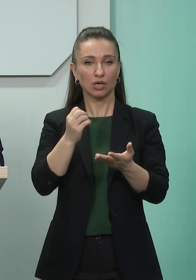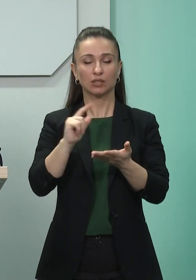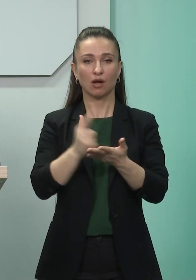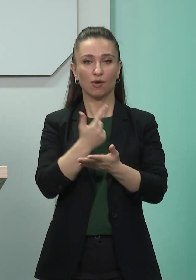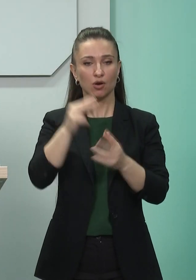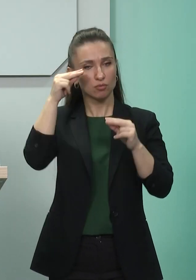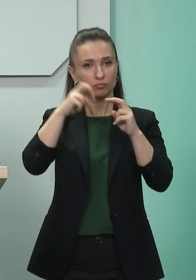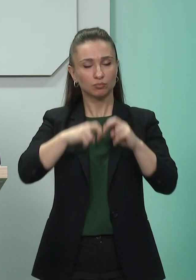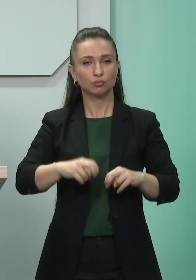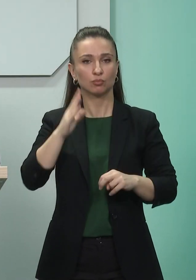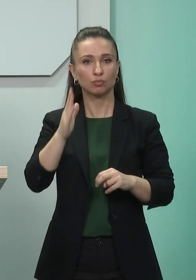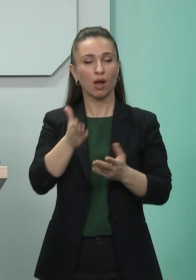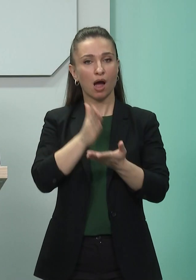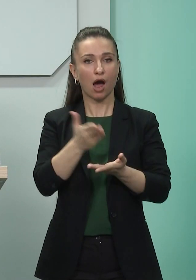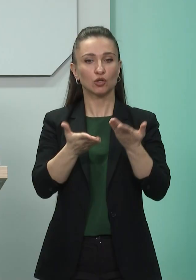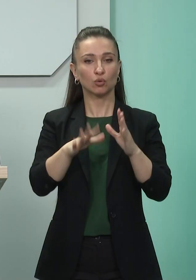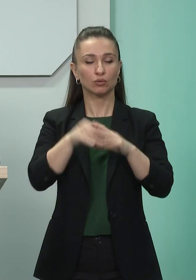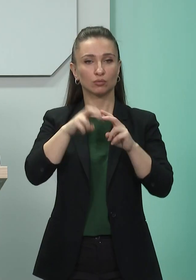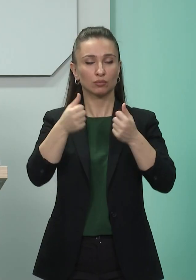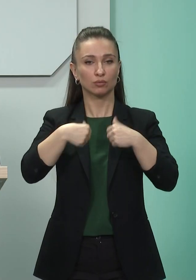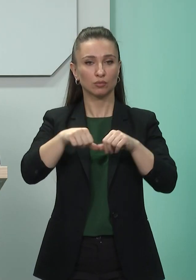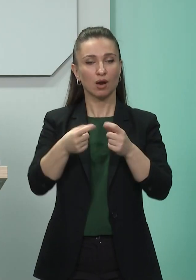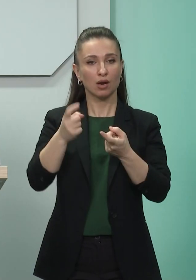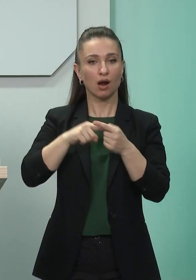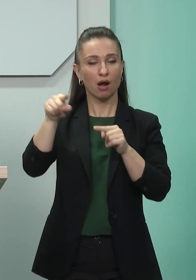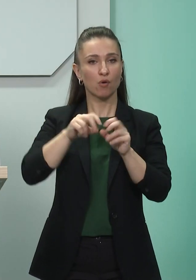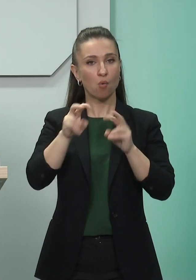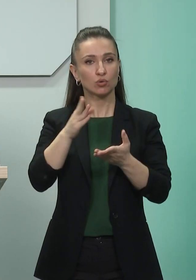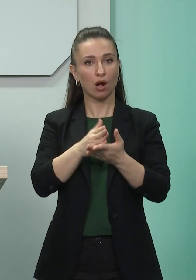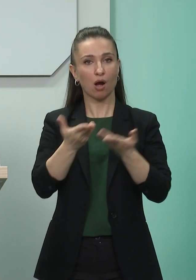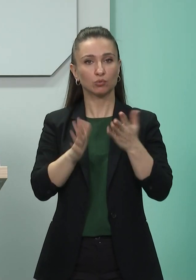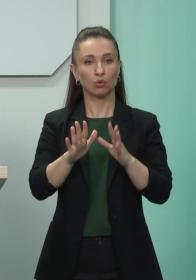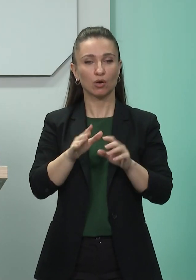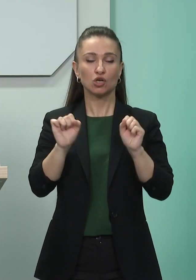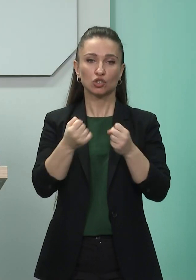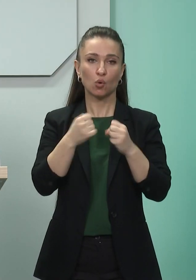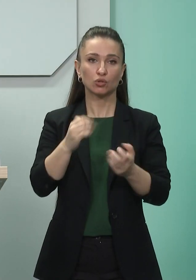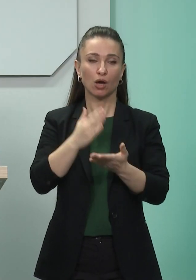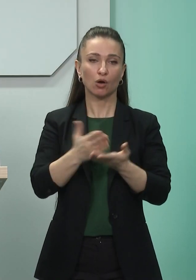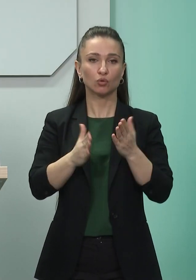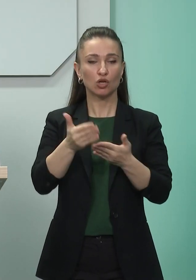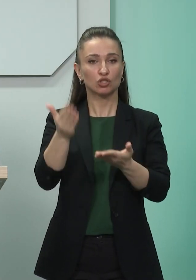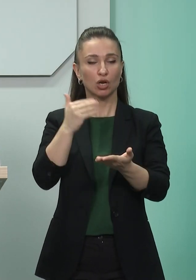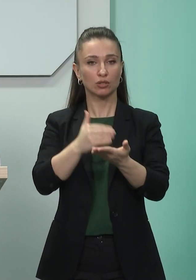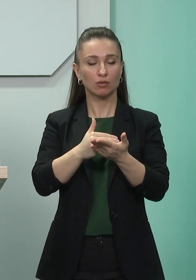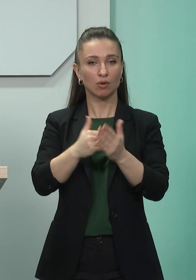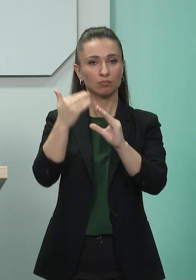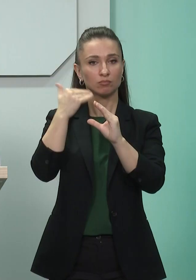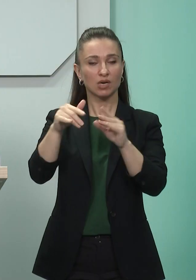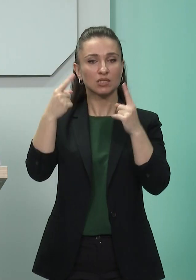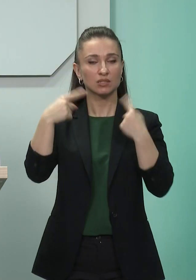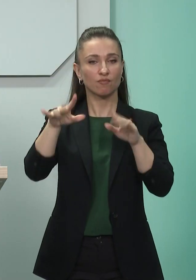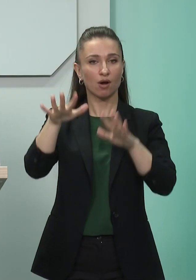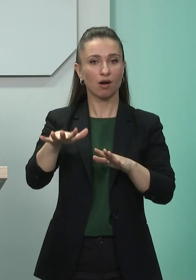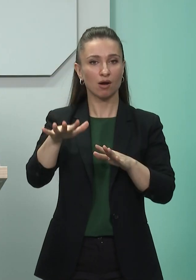ერთხელ შესწავლილი იქნება, არის თუ არა ცესკოს სერვერებთან კავშირი უსაფრთხო და შეუძლებელია თუ არა შედეგების გადაგზავნა